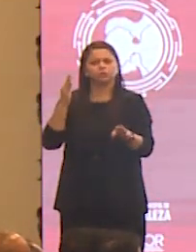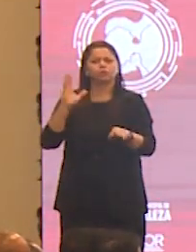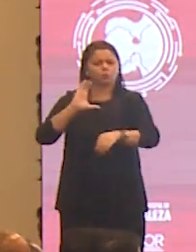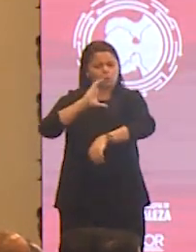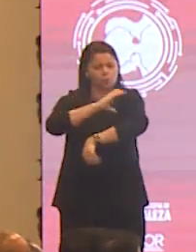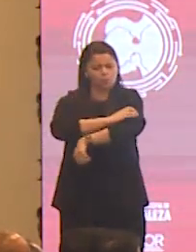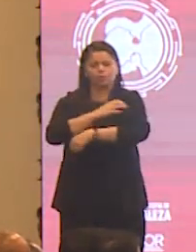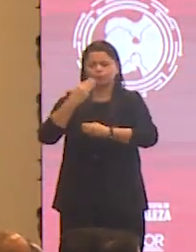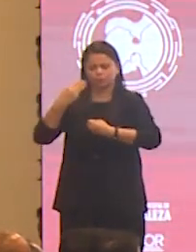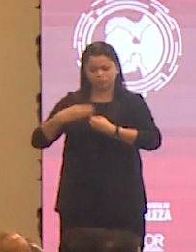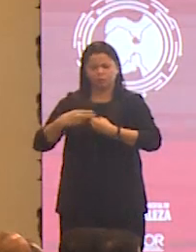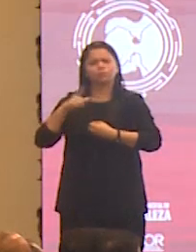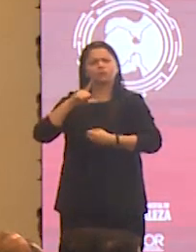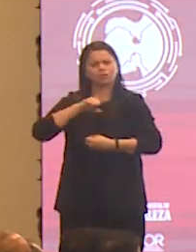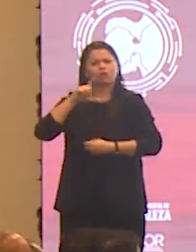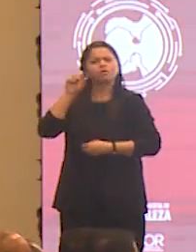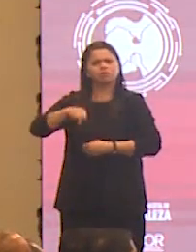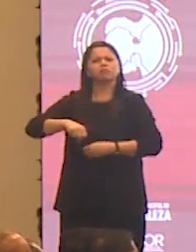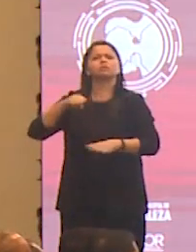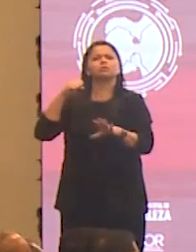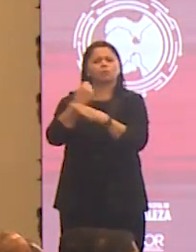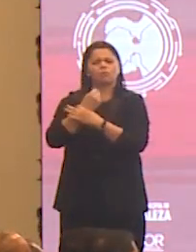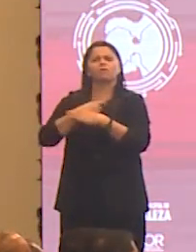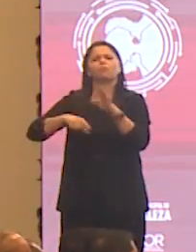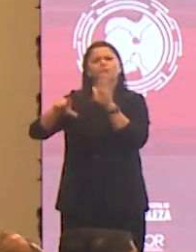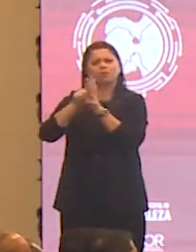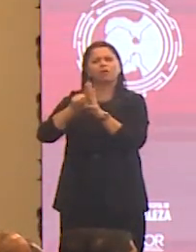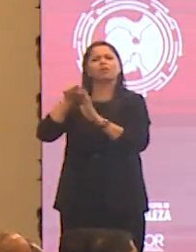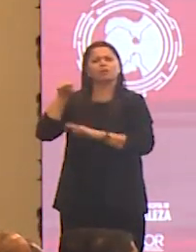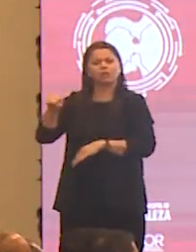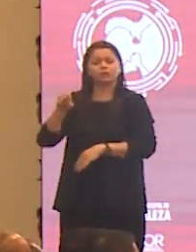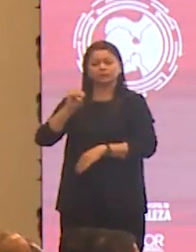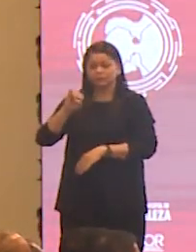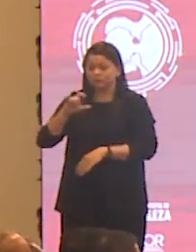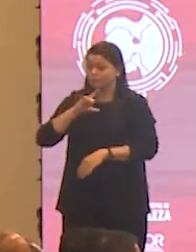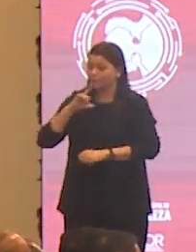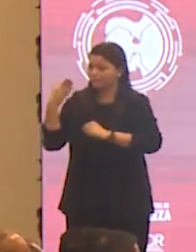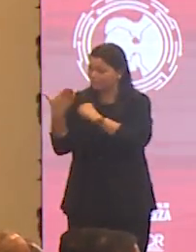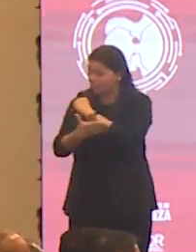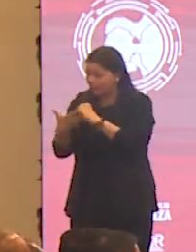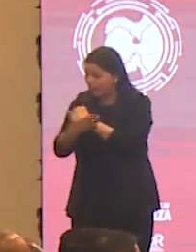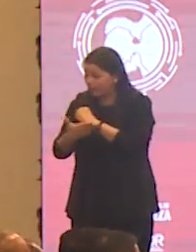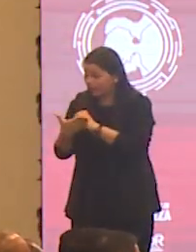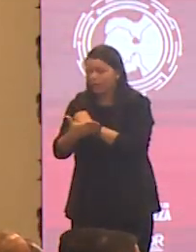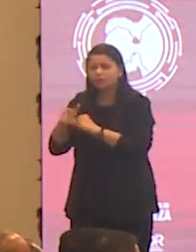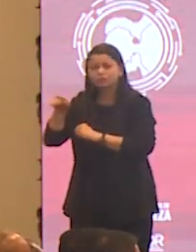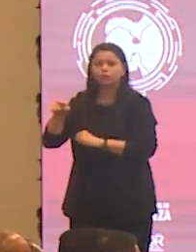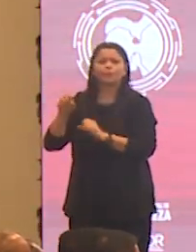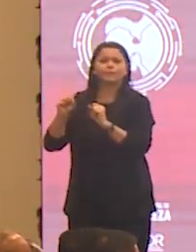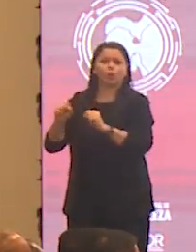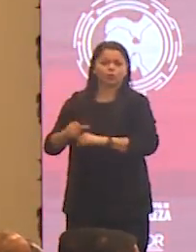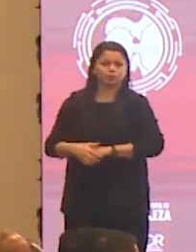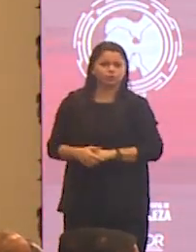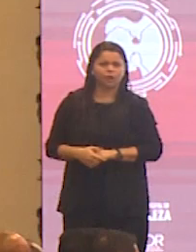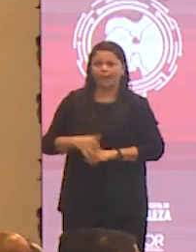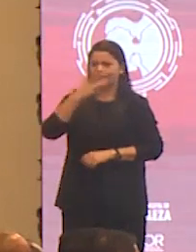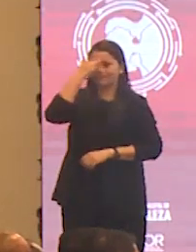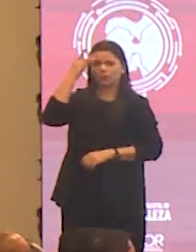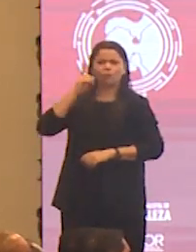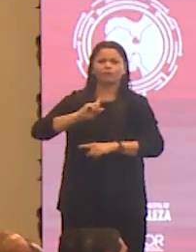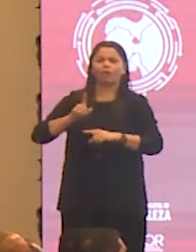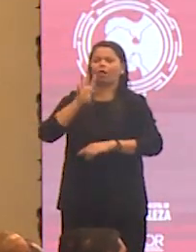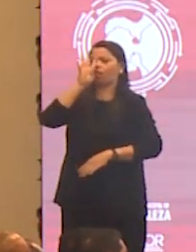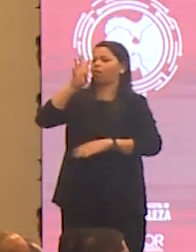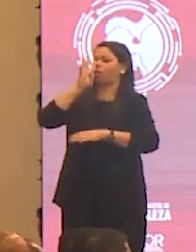suspeitos de crimes em geral, quando há fundadas razões para tanto. Quer dizer, a Guarda Municipal não escolheu uma pessoa